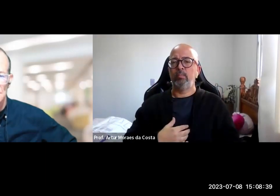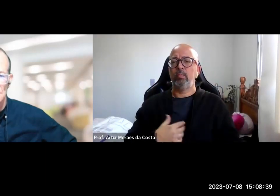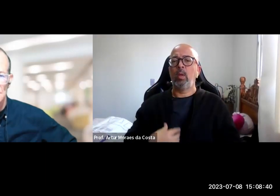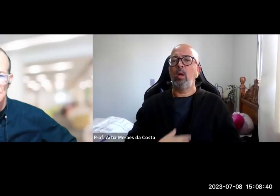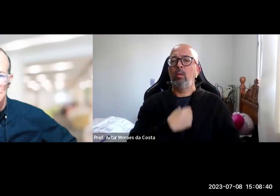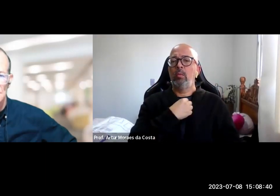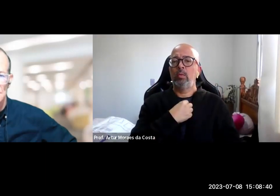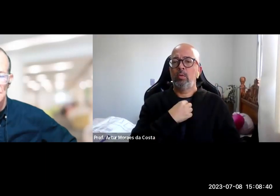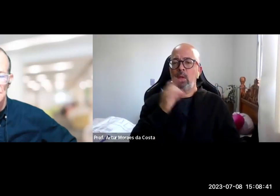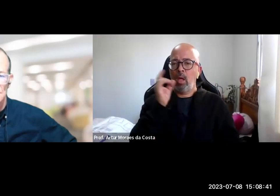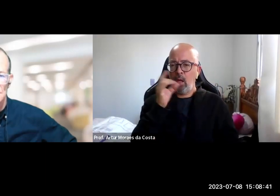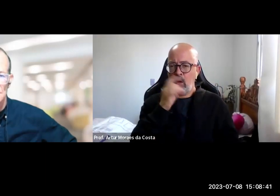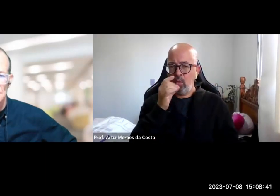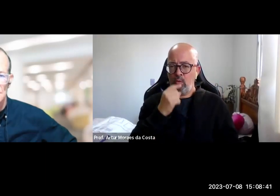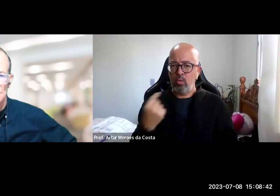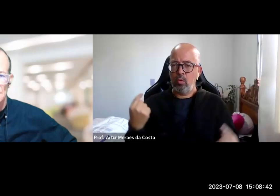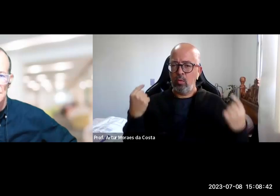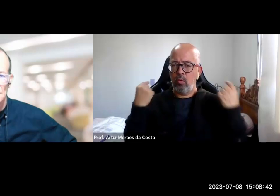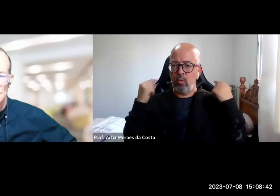enri escribiendo